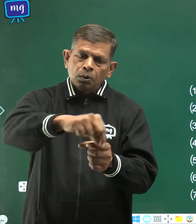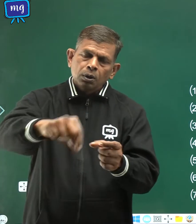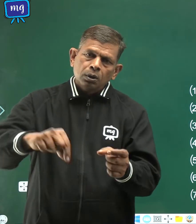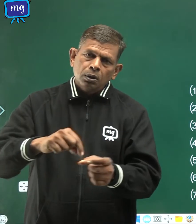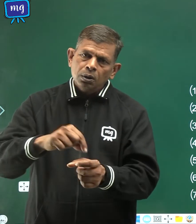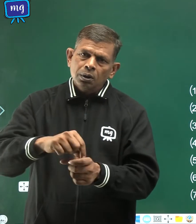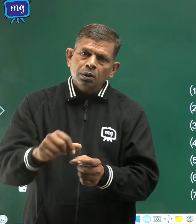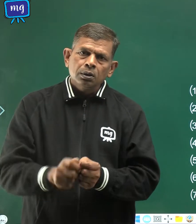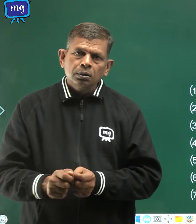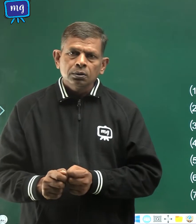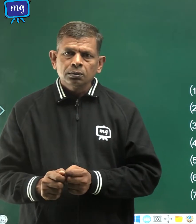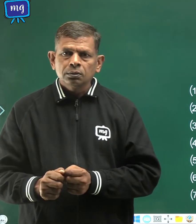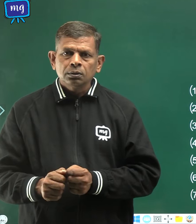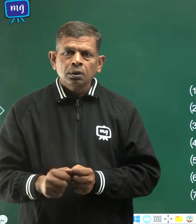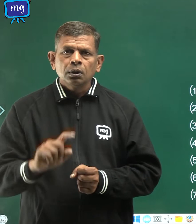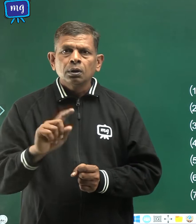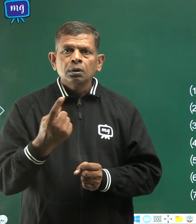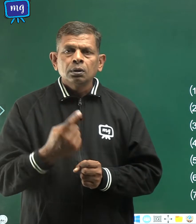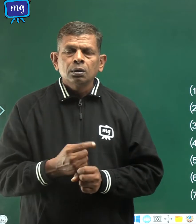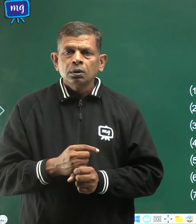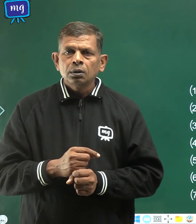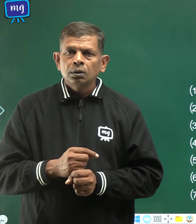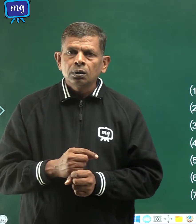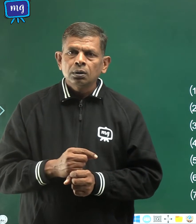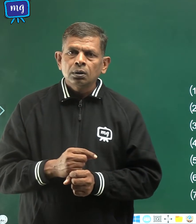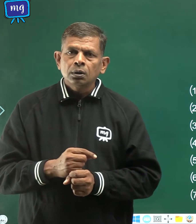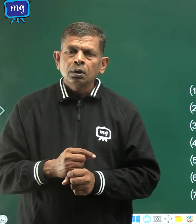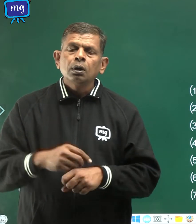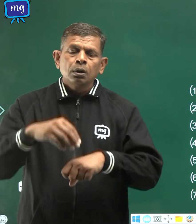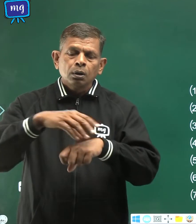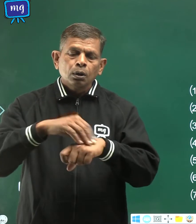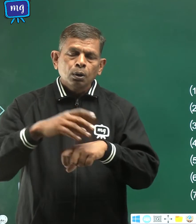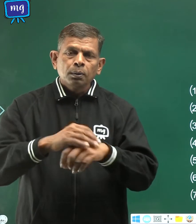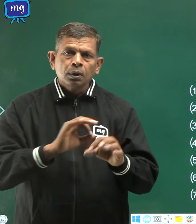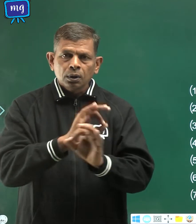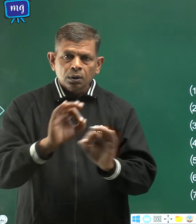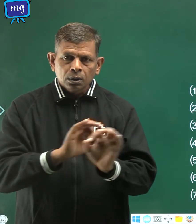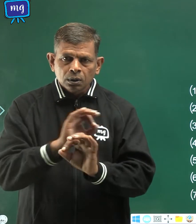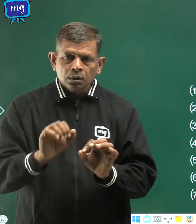है। सबसे पहले मिट्टी तैयार करना,